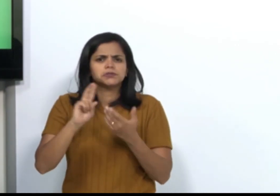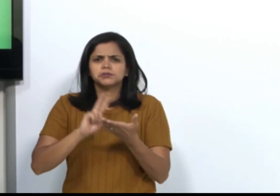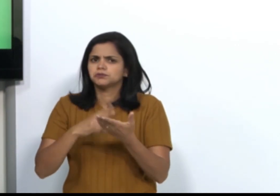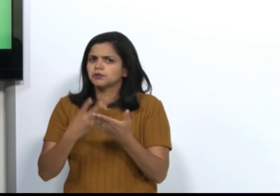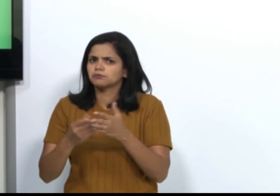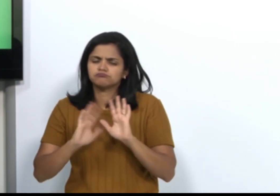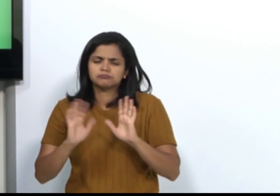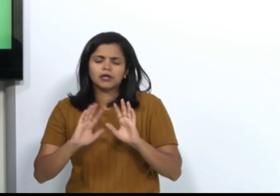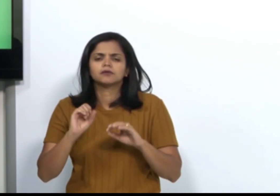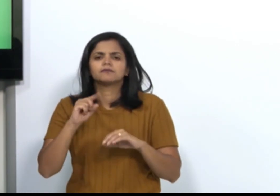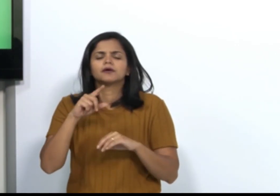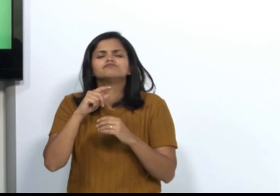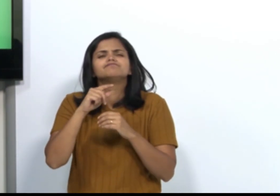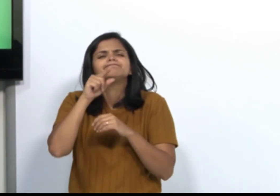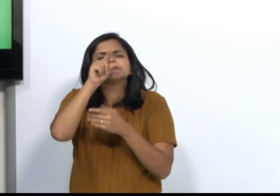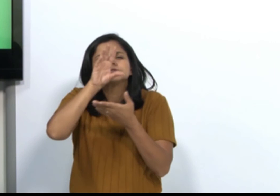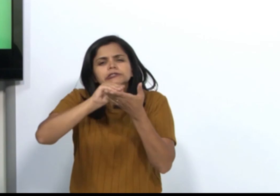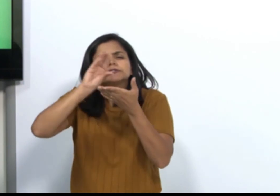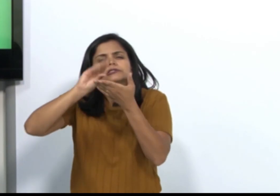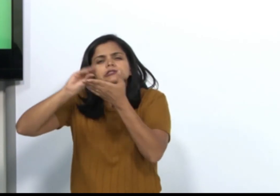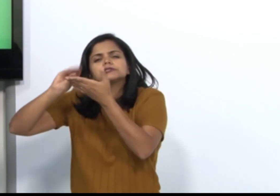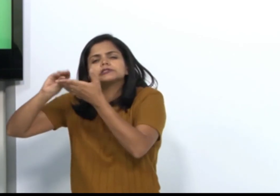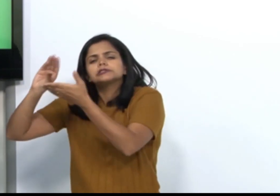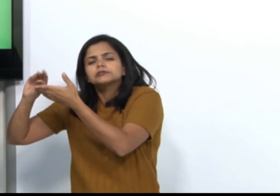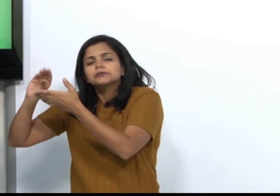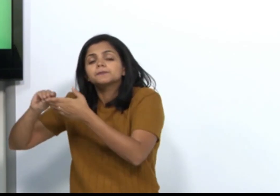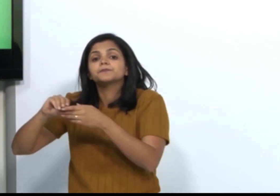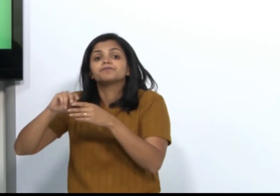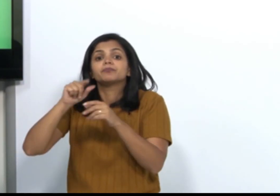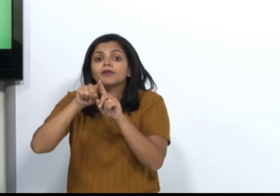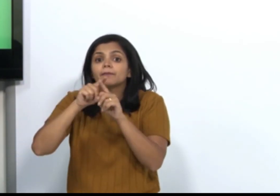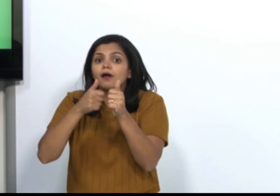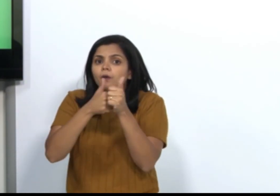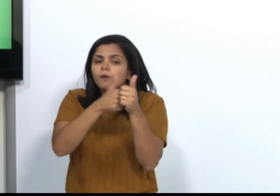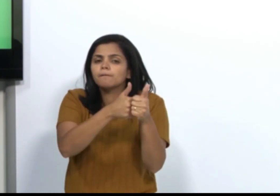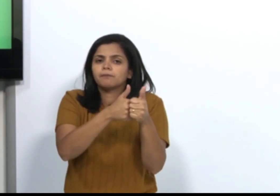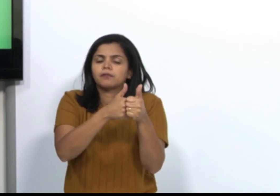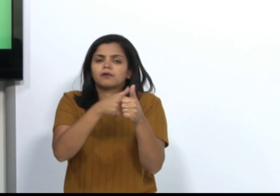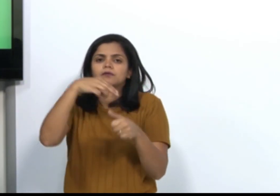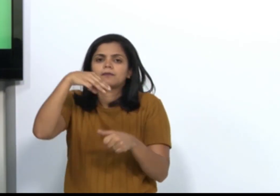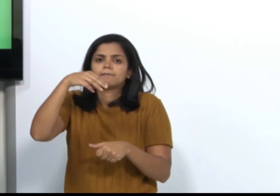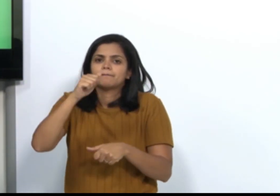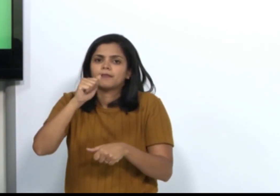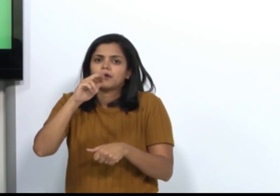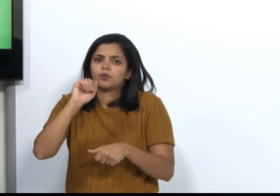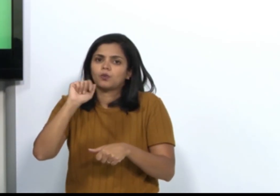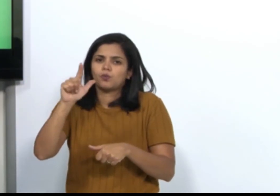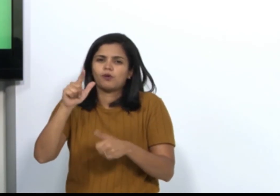Então, colocar isso nas trilhas. Colocar apenas as palavras, não a tradução.